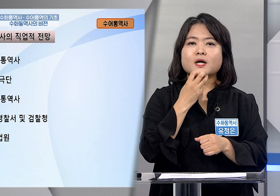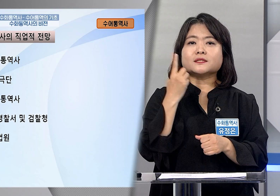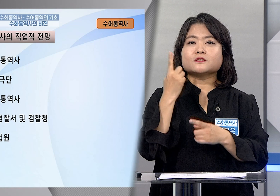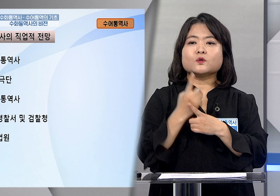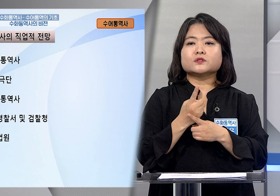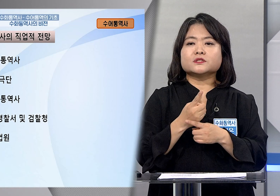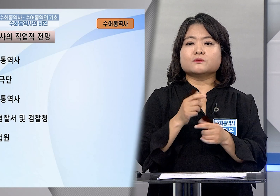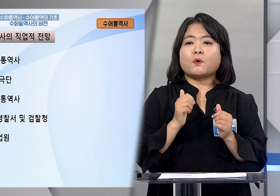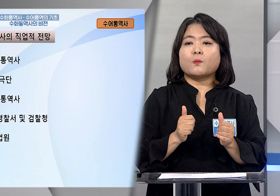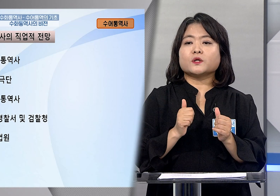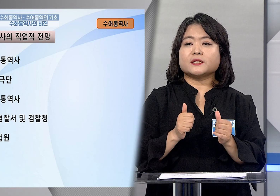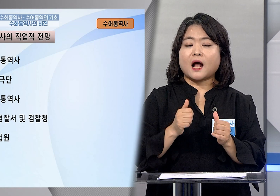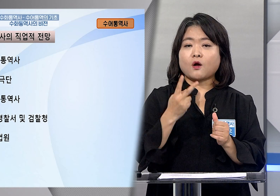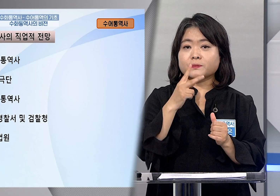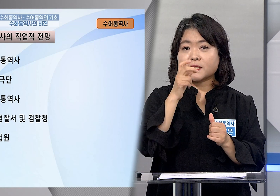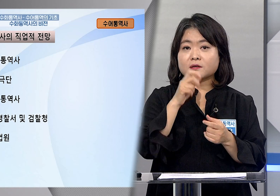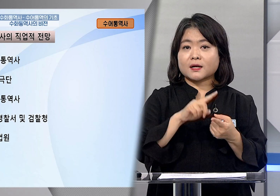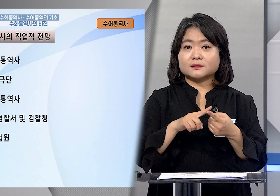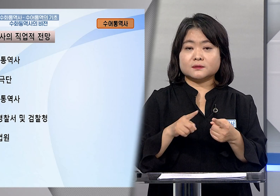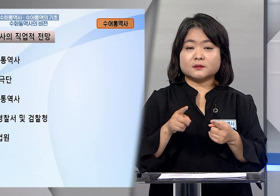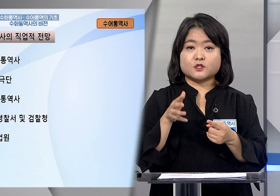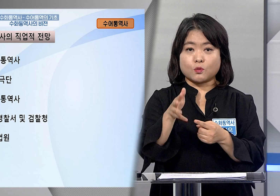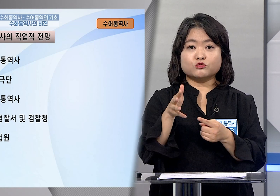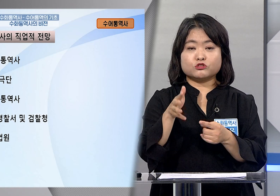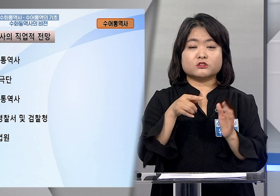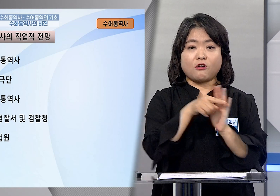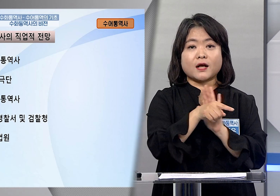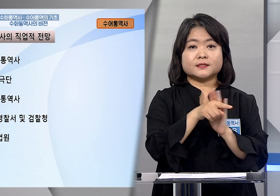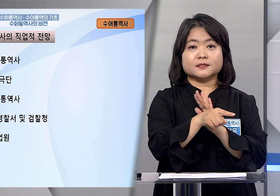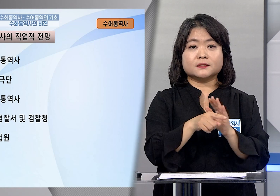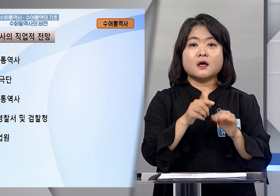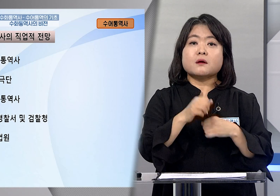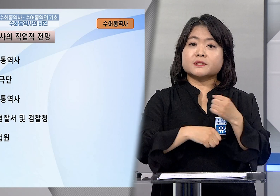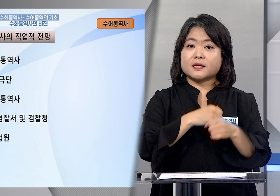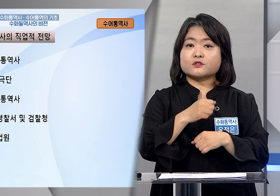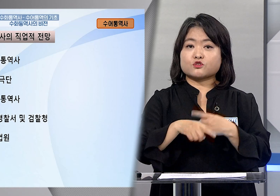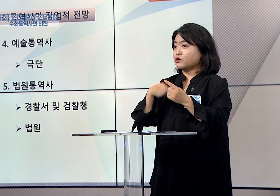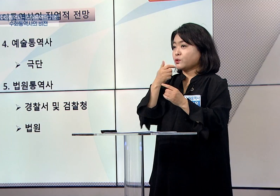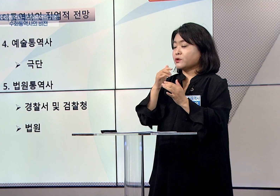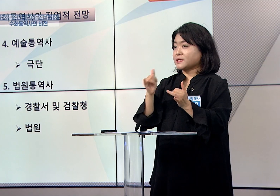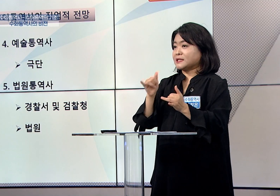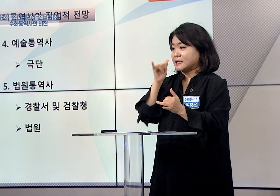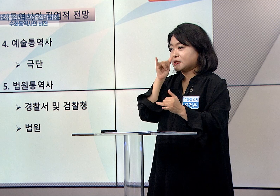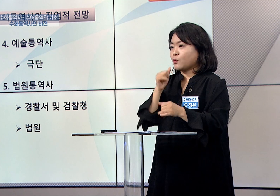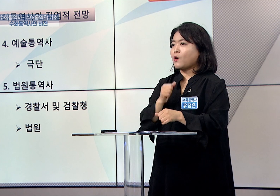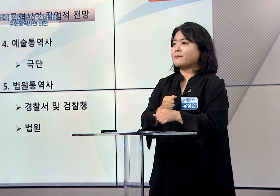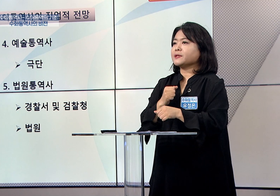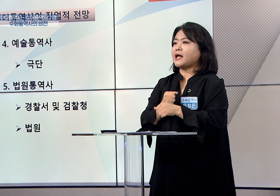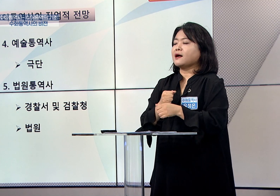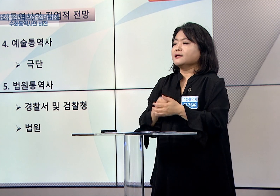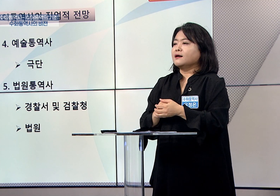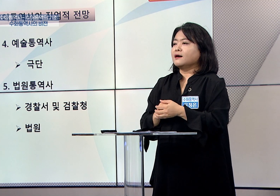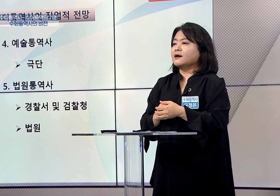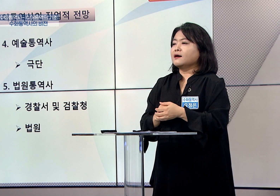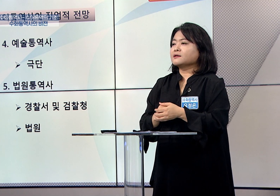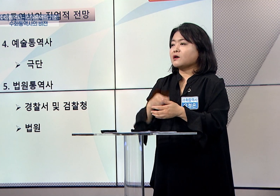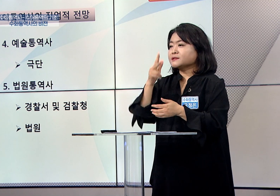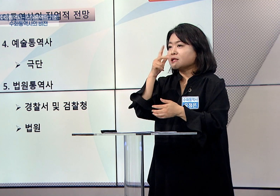같은 경우는 법원이나 검찰청 같은 데 전문으로 들어가시는 프리랜서 수화 통역사들이 있다고 합니다.